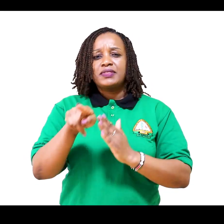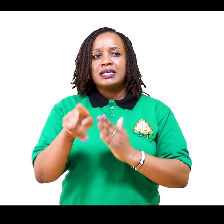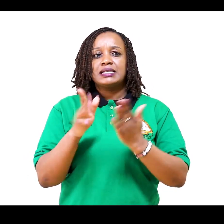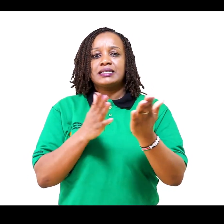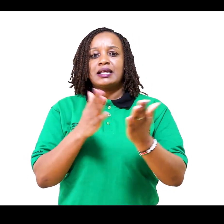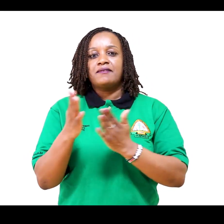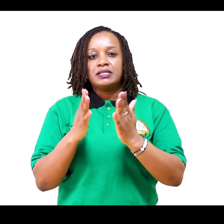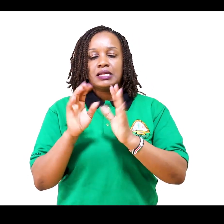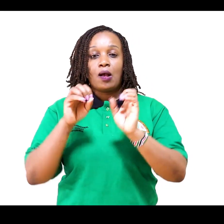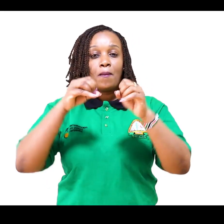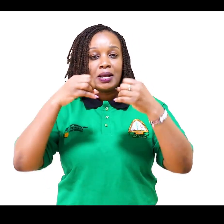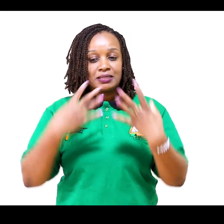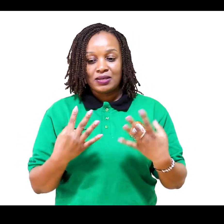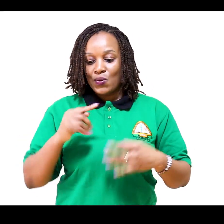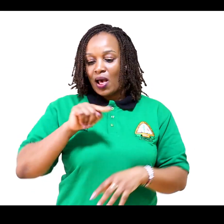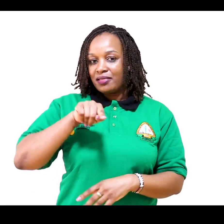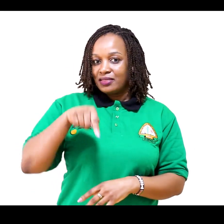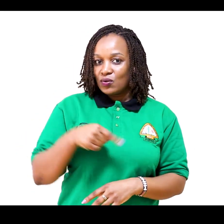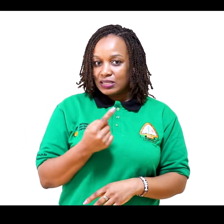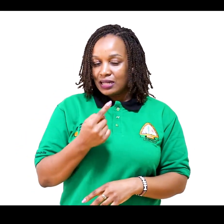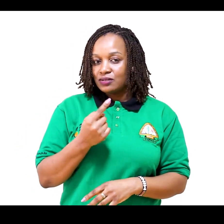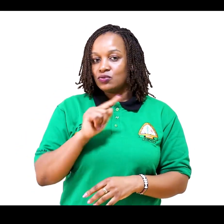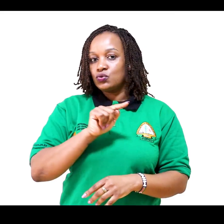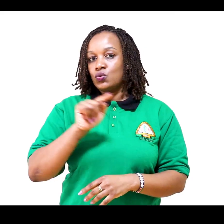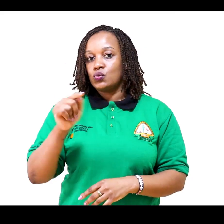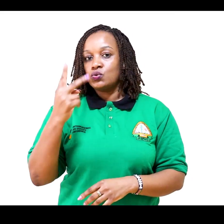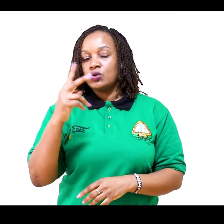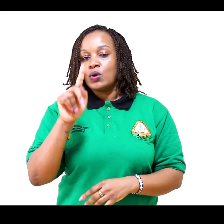Gharama ya huduma hii ni shilingi 1,000 hadi shilingi